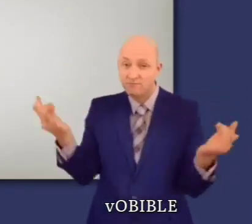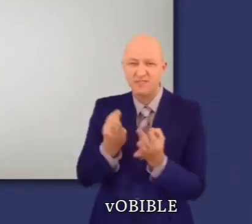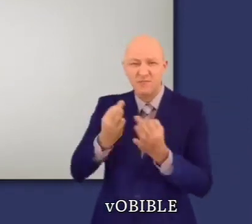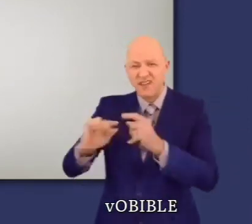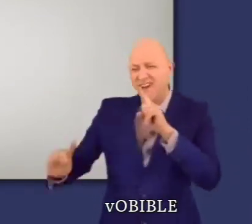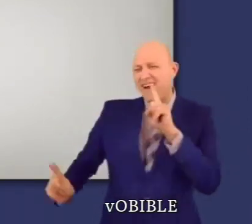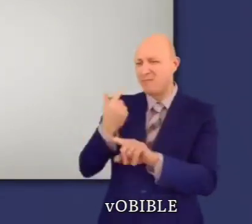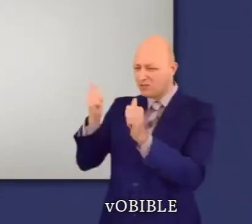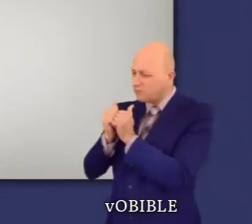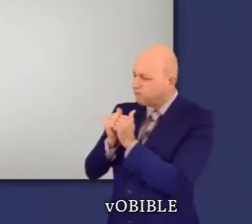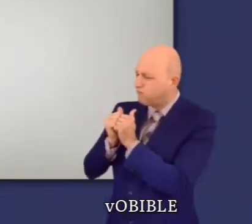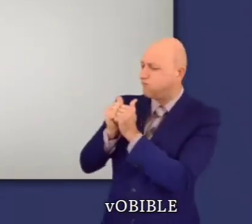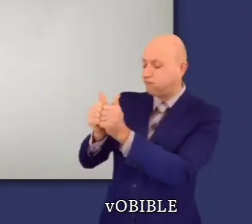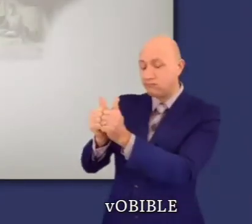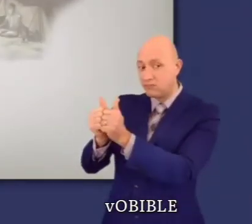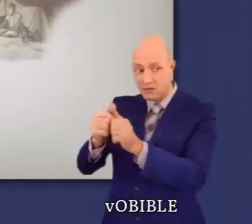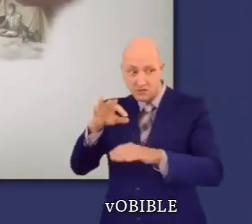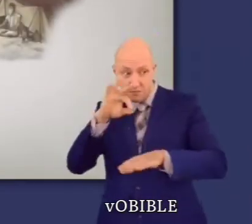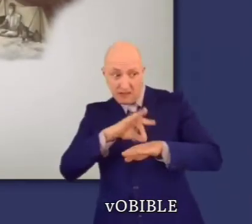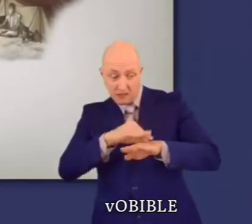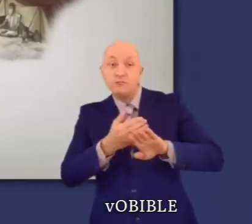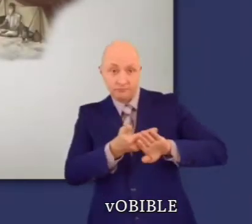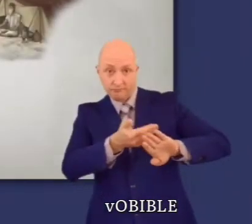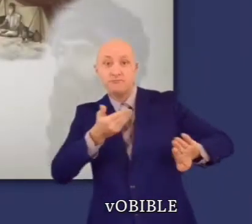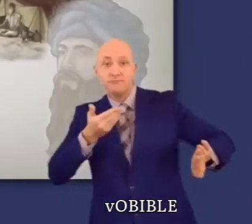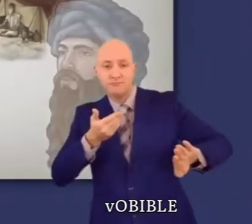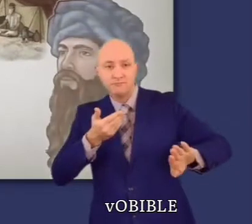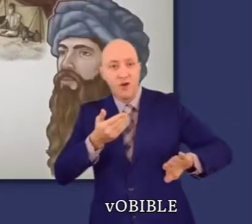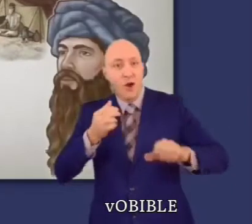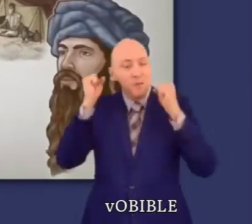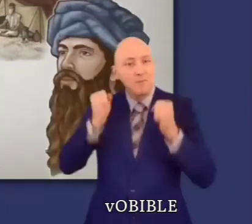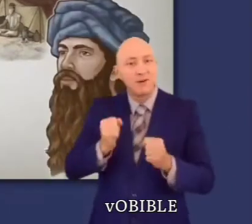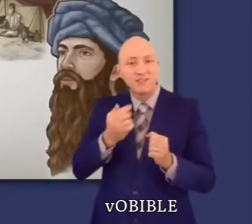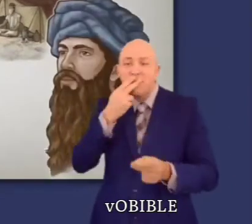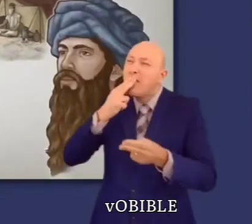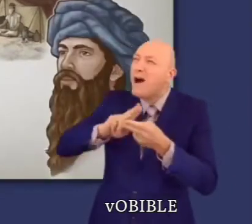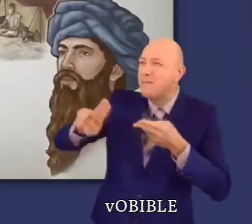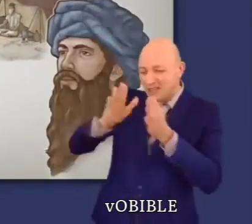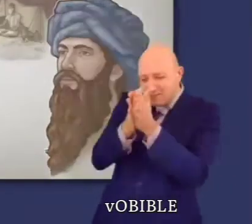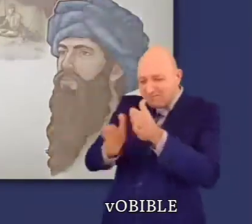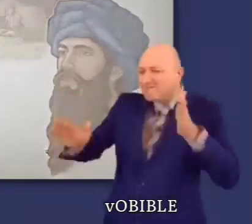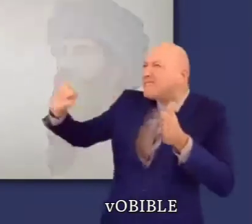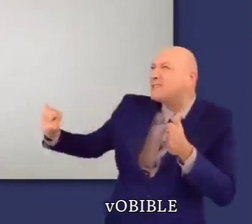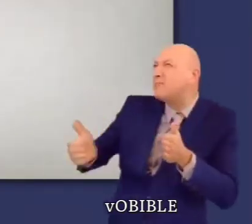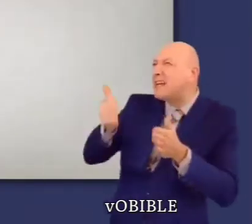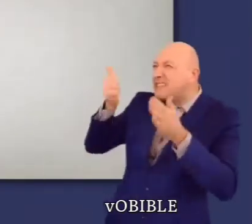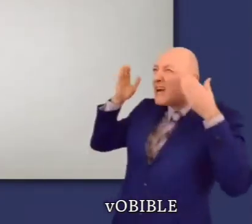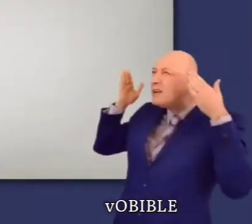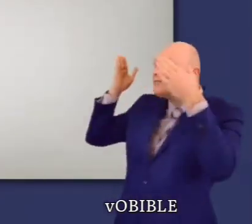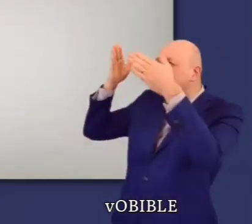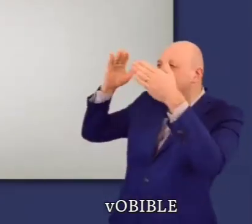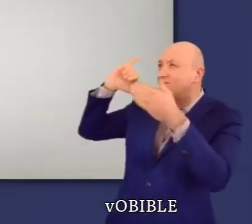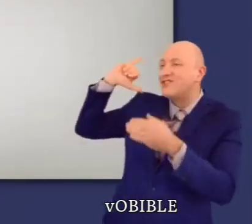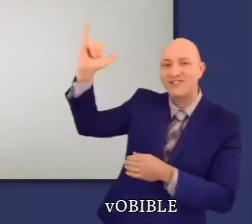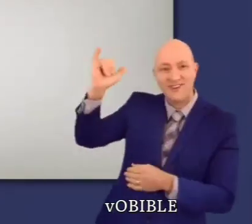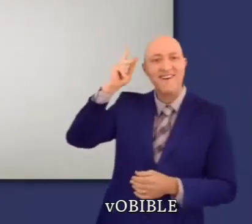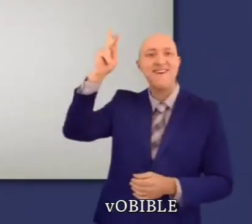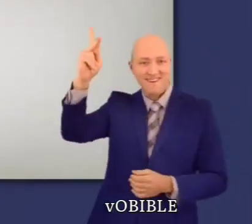plus, à l'exception des Lévites, sont enregistrés pour l'armée. Les Lévites, eux, sont mis à part pour aider les prêtres.